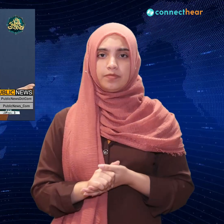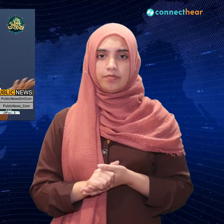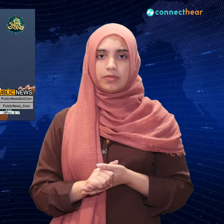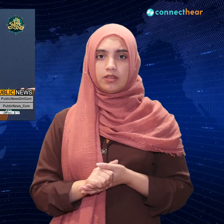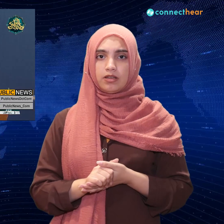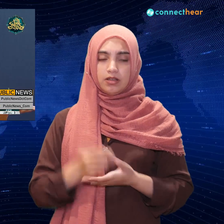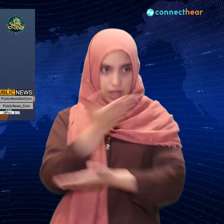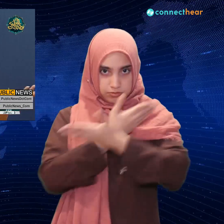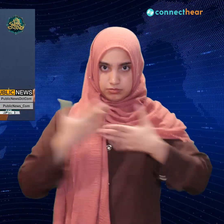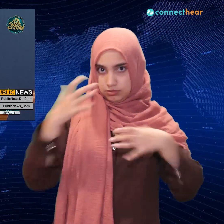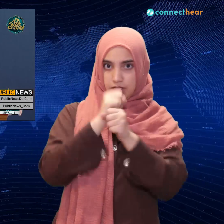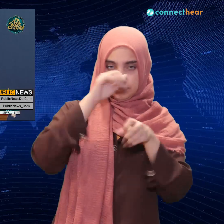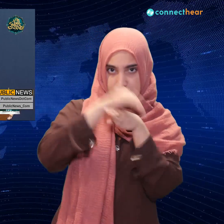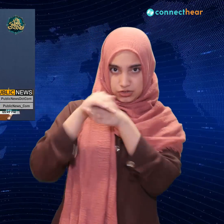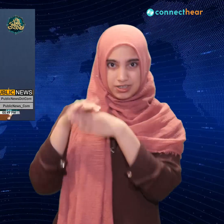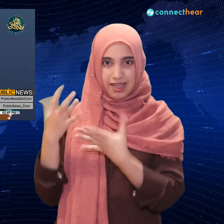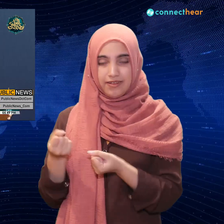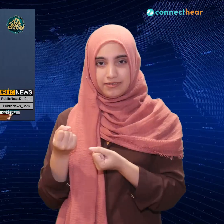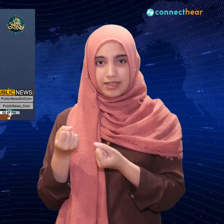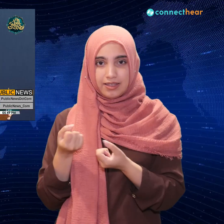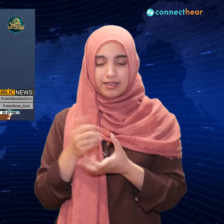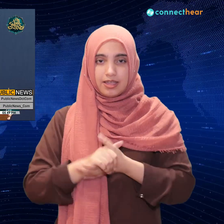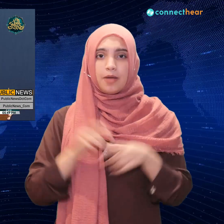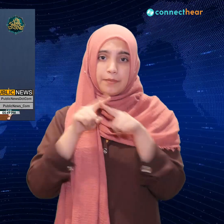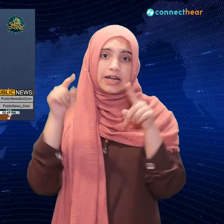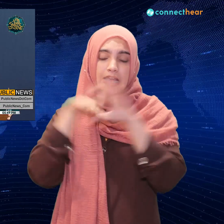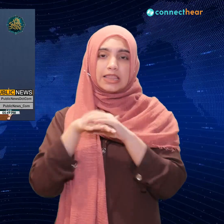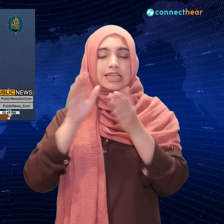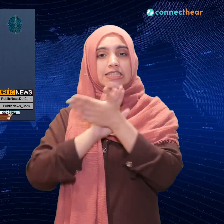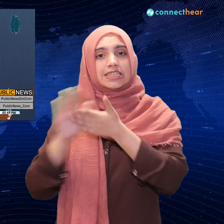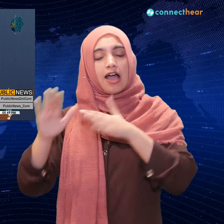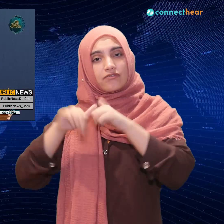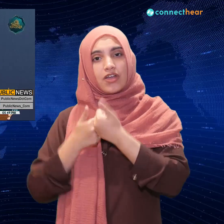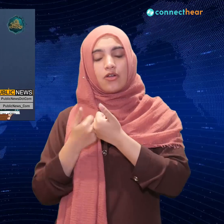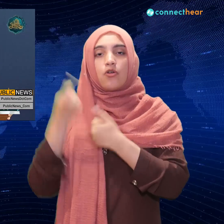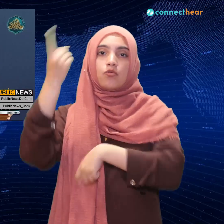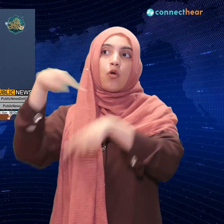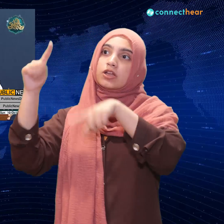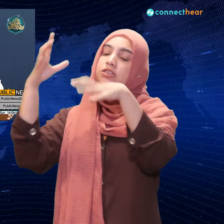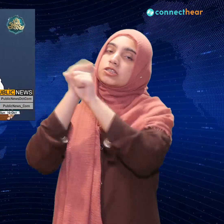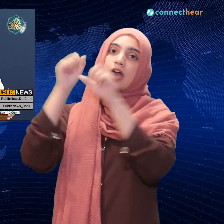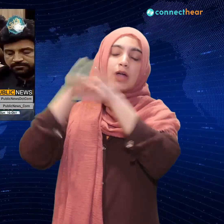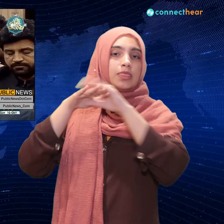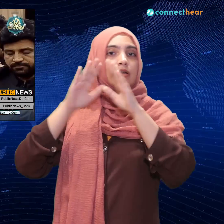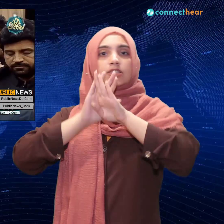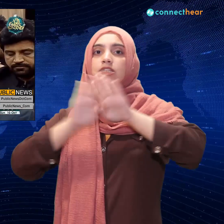الیکشن ہوتے ہیں، وہاں جو جیتا ہے. تو جو ان کی مورل سٹینڈرڈز تھیں وہ ہمارے سے بہت اوپر